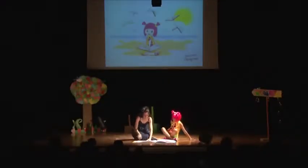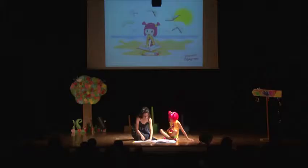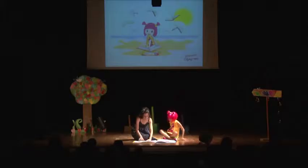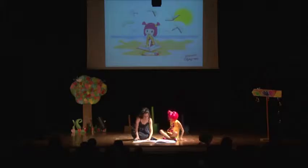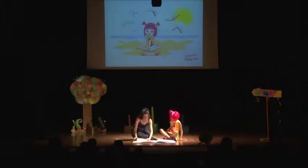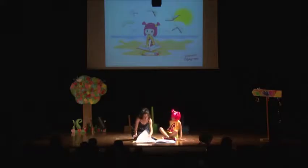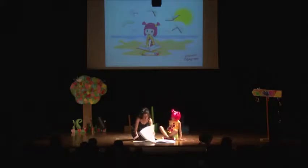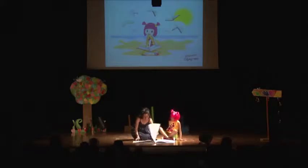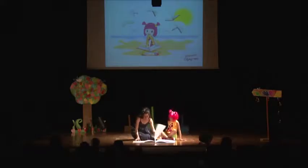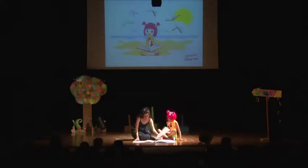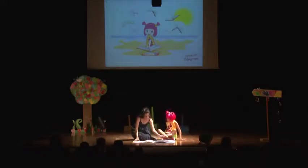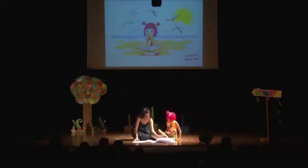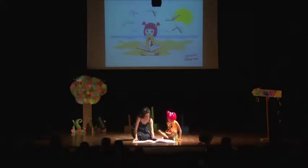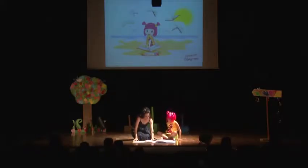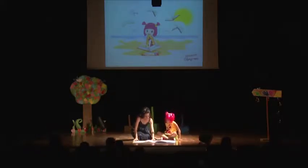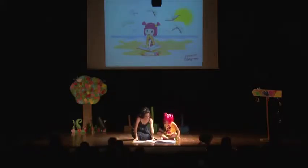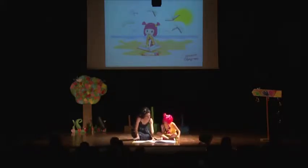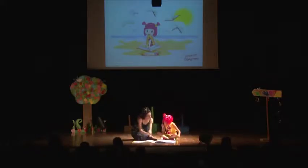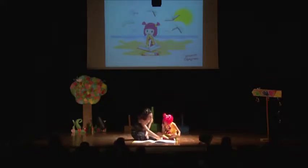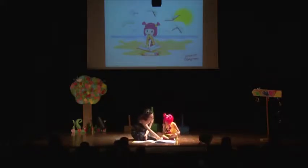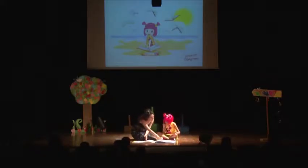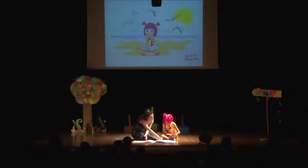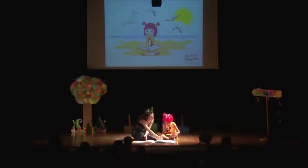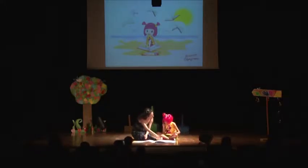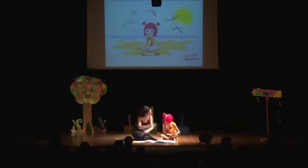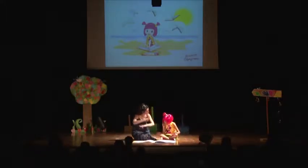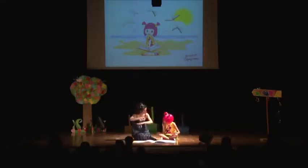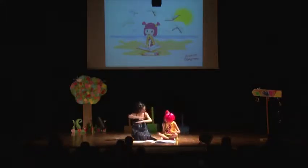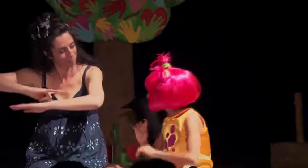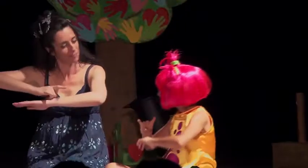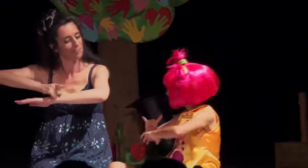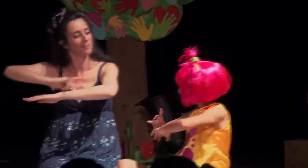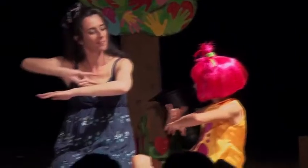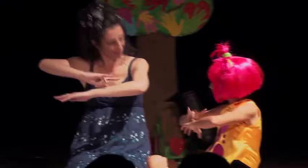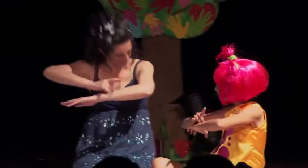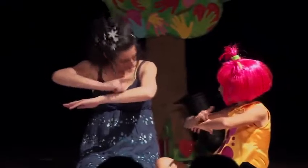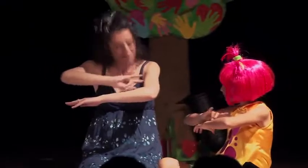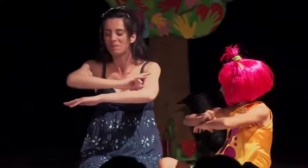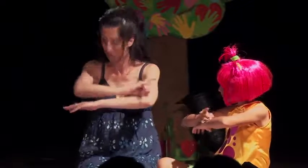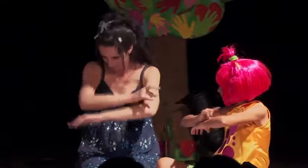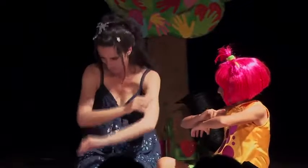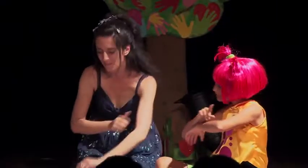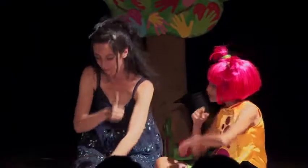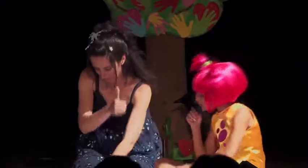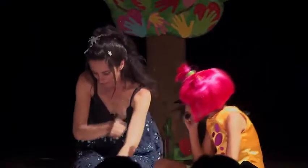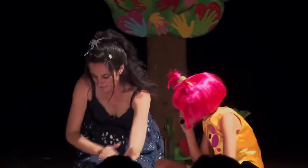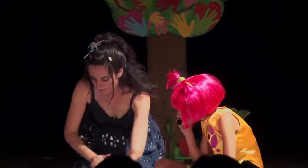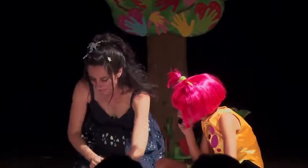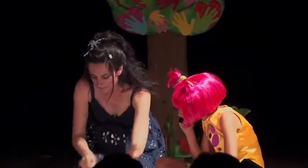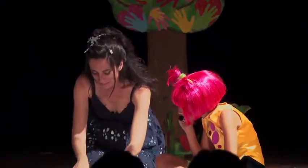Dans un silence aux mille couleurs, elle parcourt les pages de ce livre. Il était une fois les